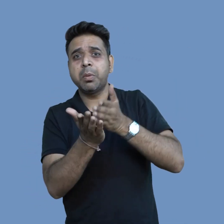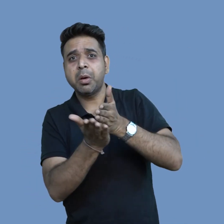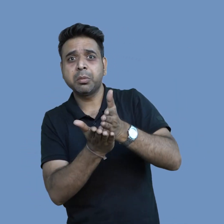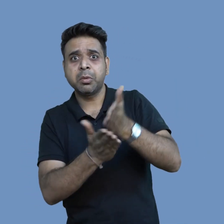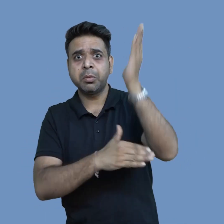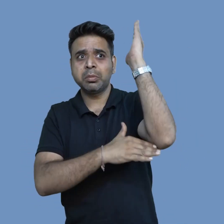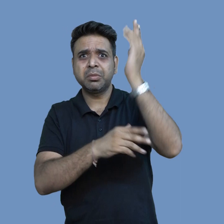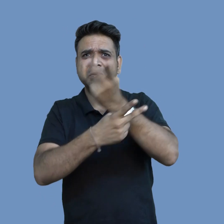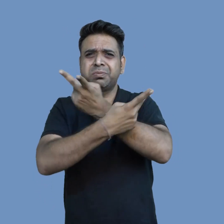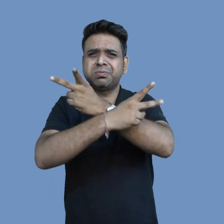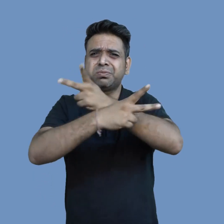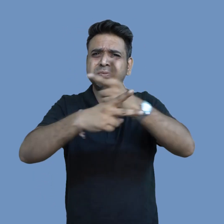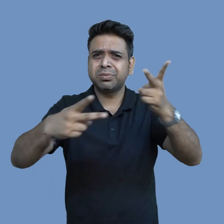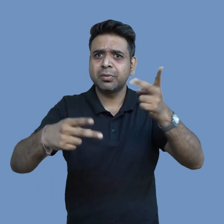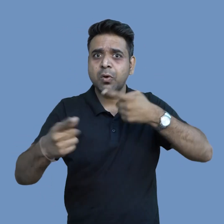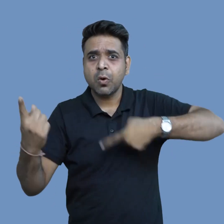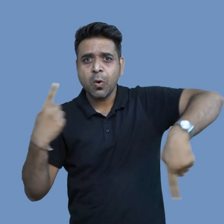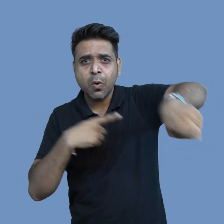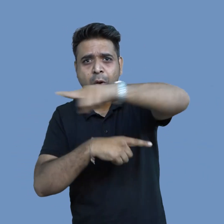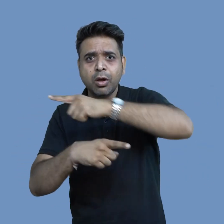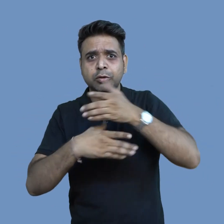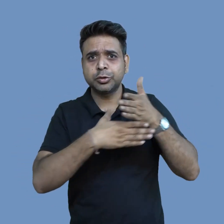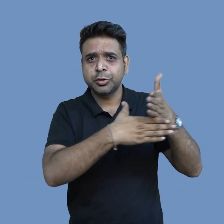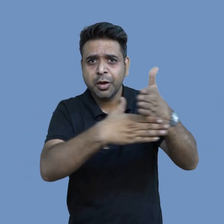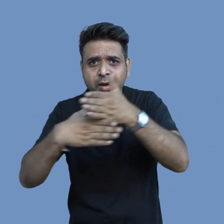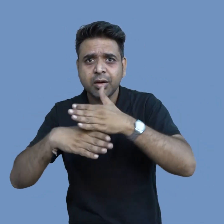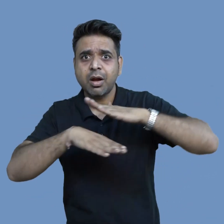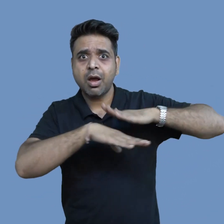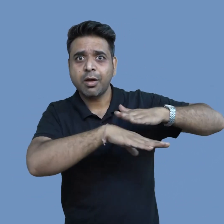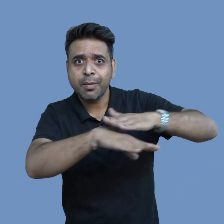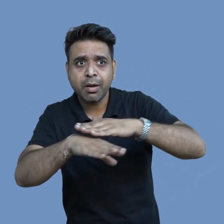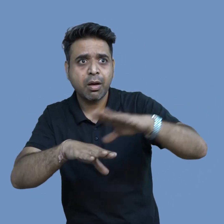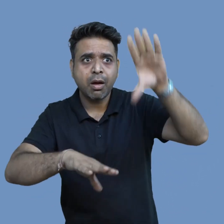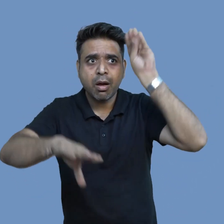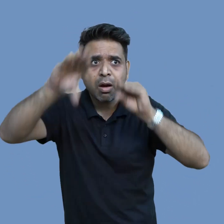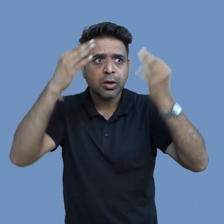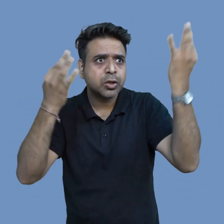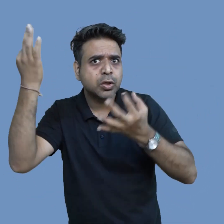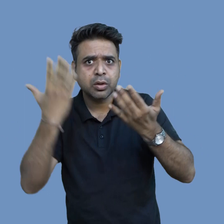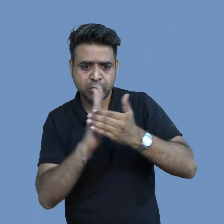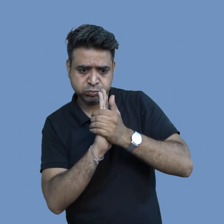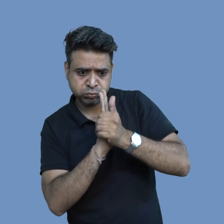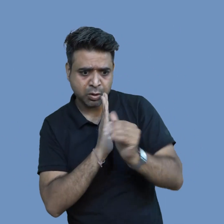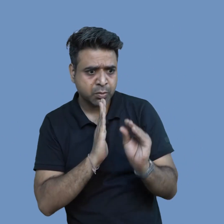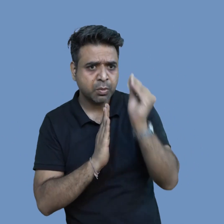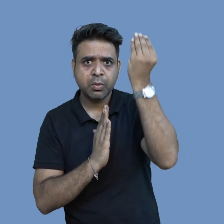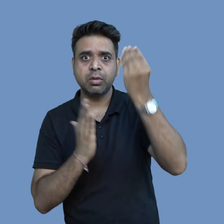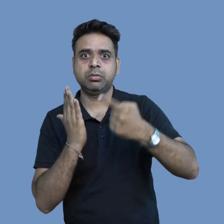रिहैबिलिटेशन प्रोफेशनल्स हैं, ये सारे ही लोग यहाँ पर आएँ, मिलें, अपने अनुभव साझा करें, एक दूसरे से नई नई चीज़ें सीखें, अपने कौशलों को बढ़ाएं,